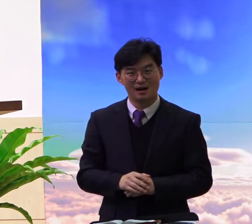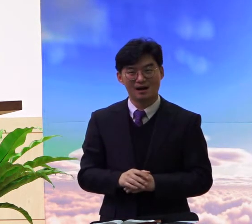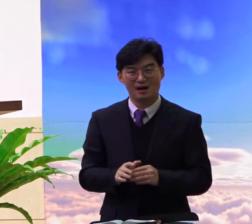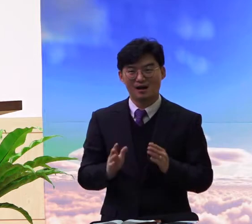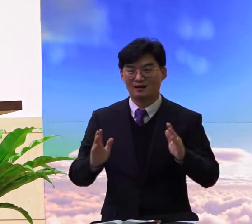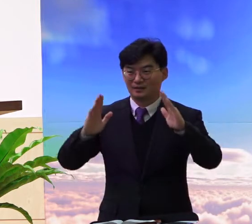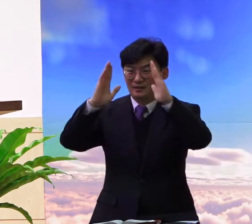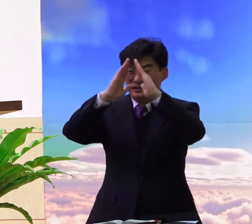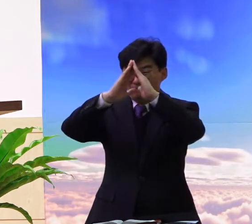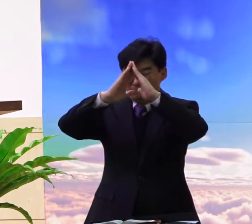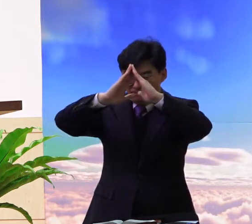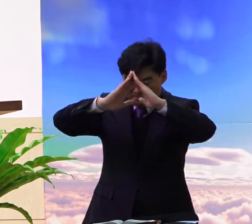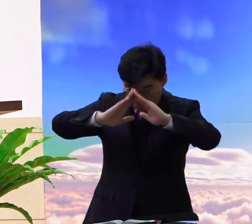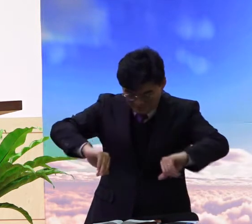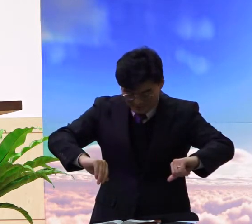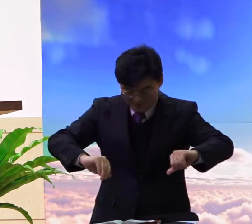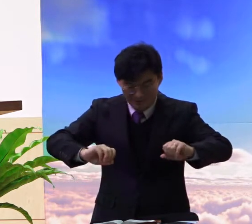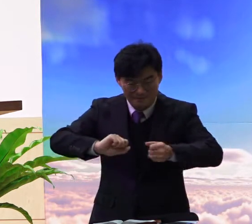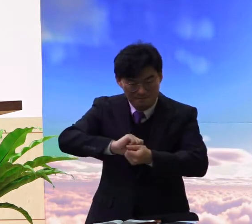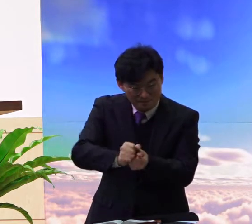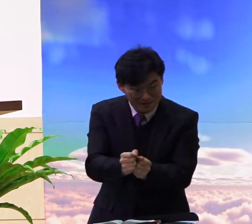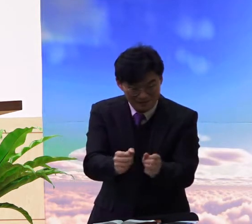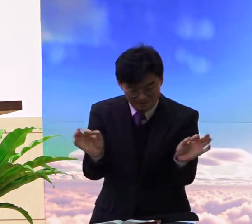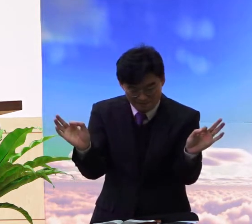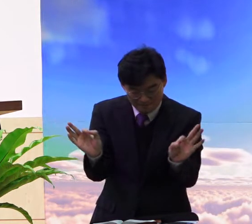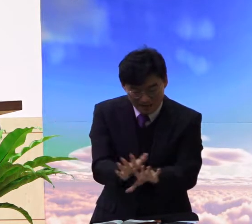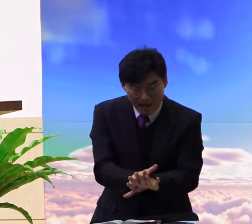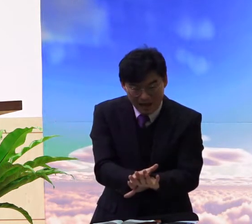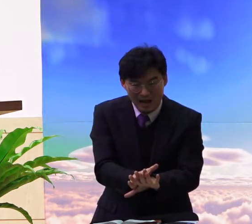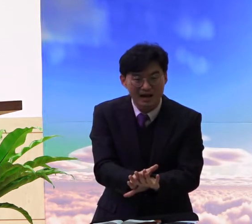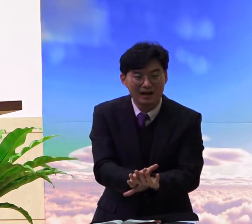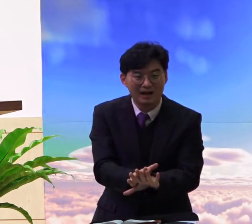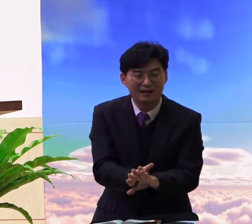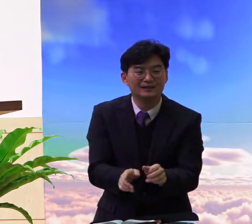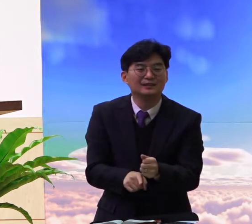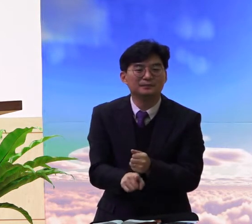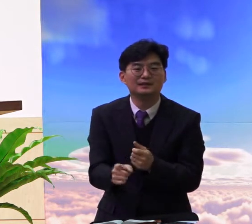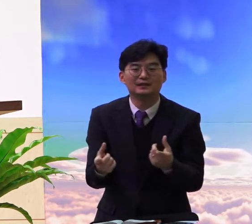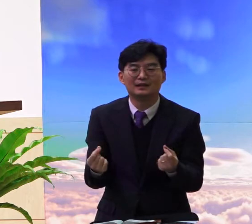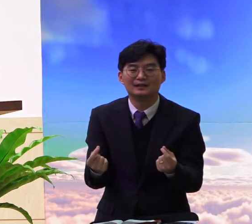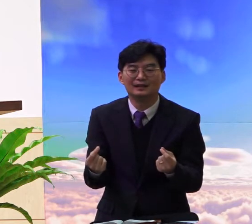아무런 소망이 없이 그렇게 철저하게 파괴되었다 하는 것입니다.